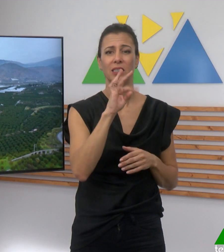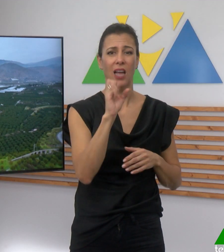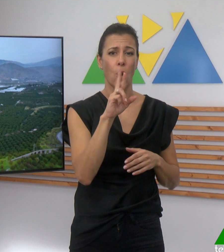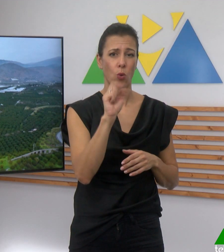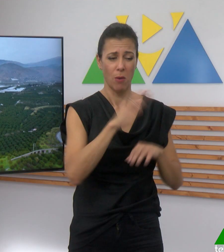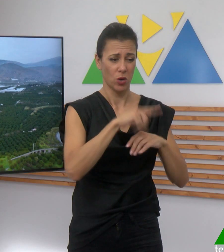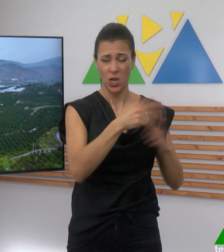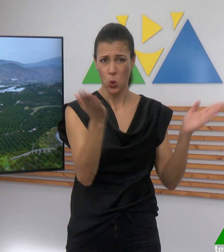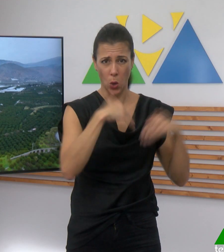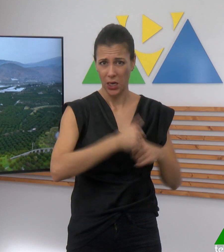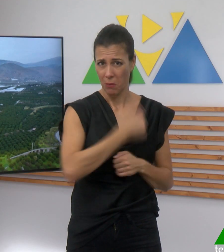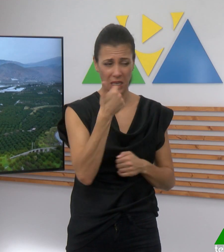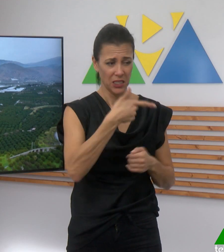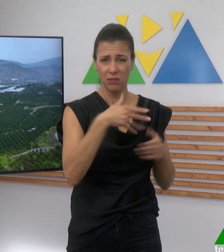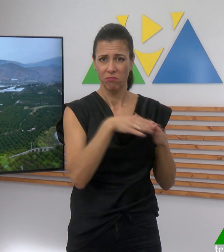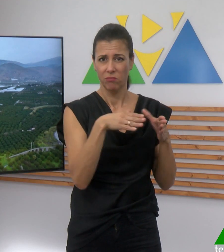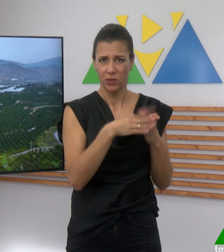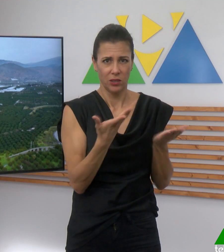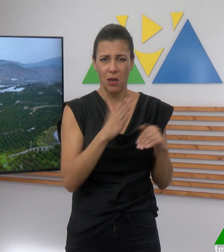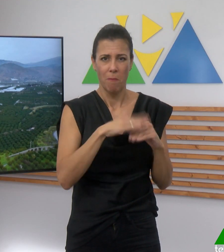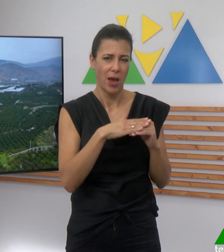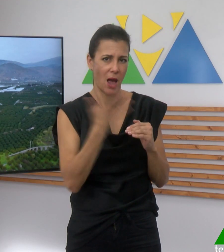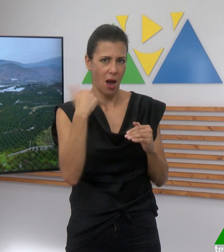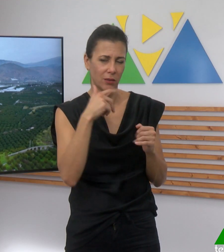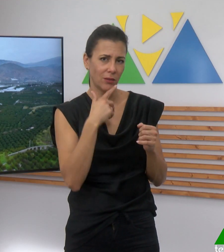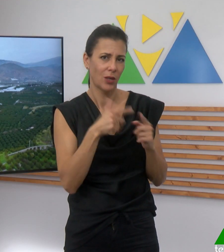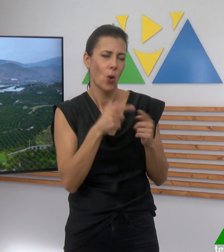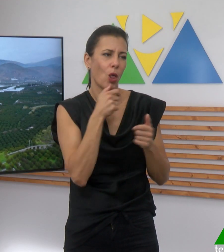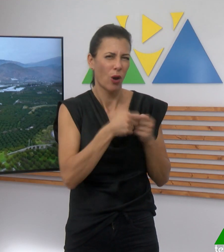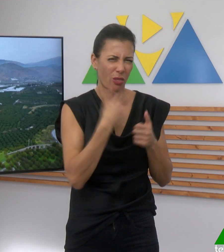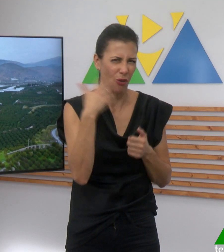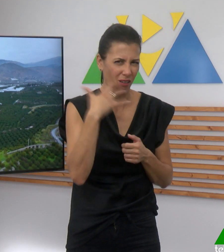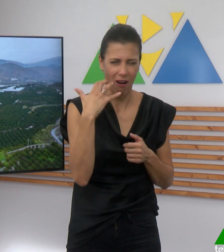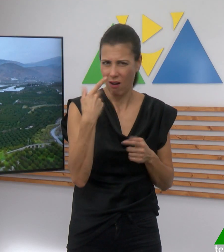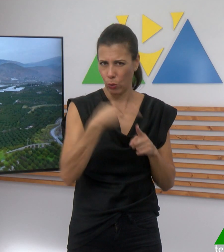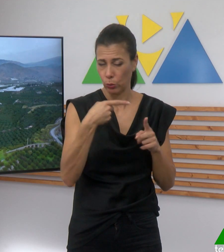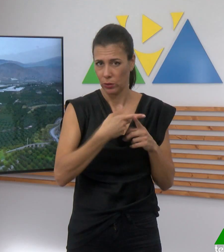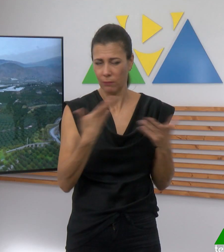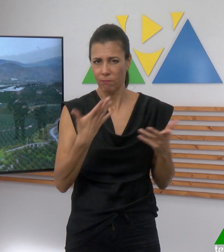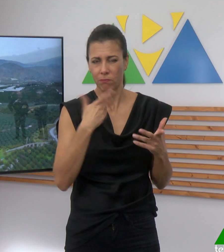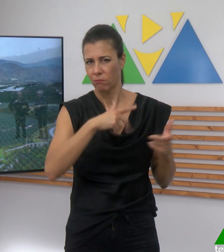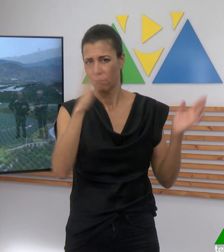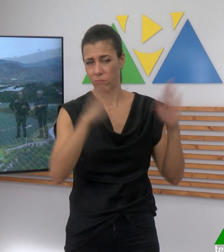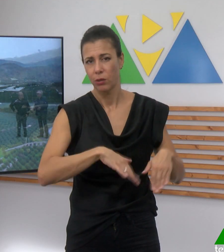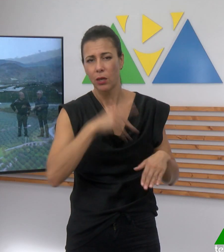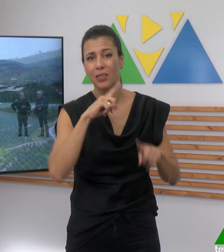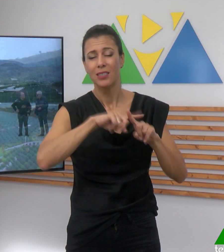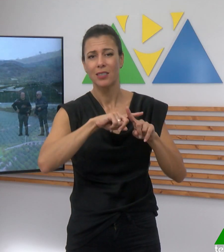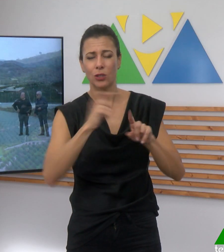iglesia se había servido para ciertos cultos extraños estaba Total que la desacralizar y se llevan el santo el Cristo